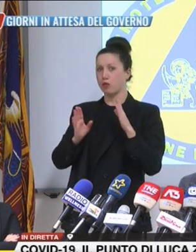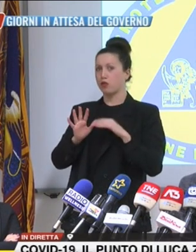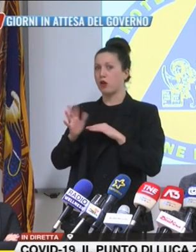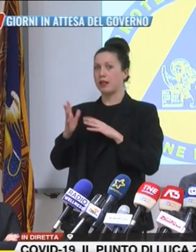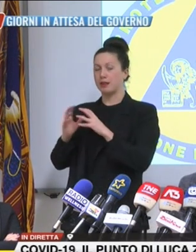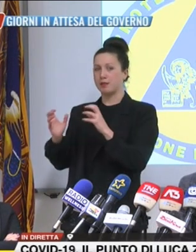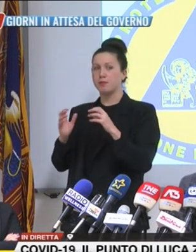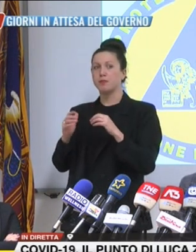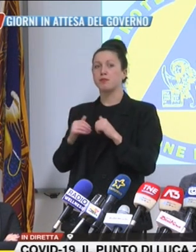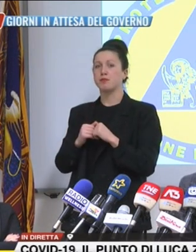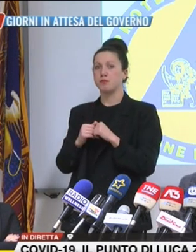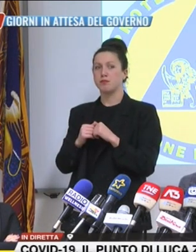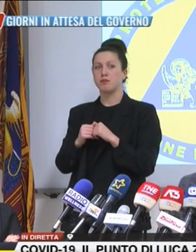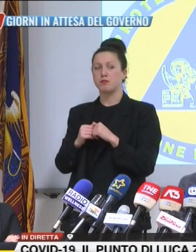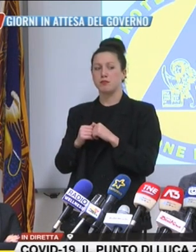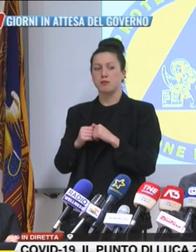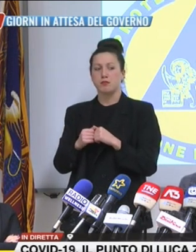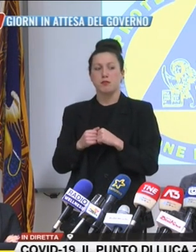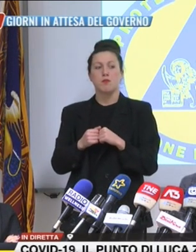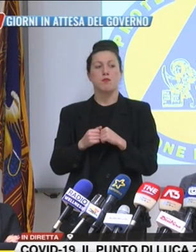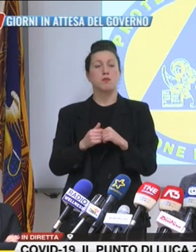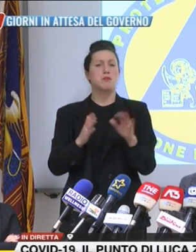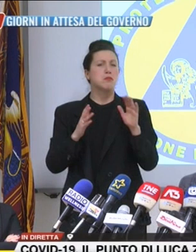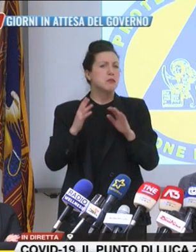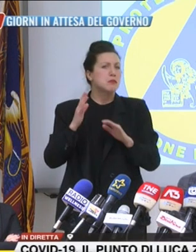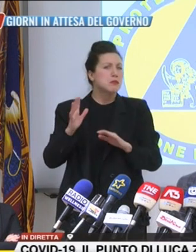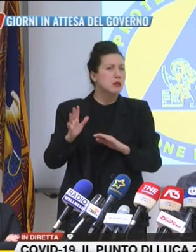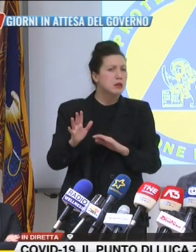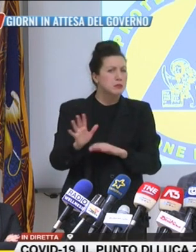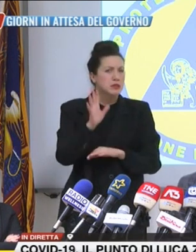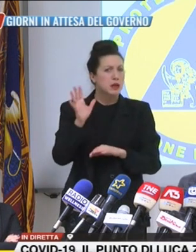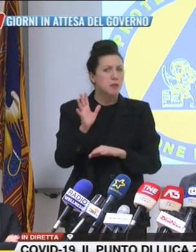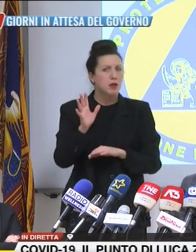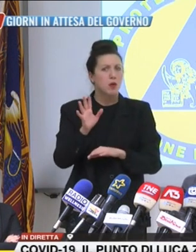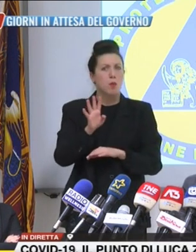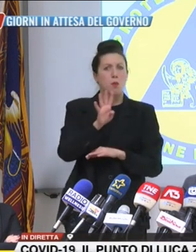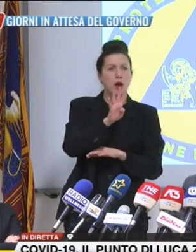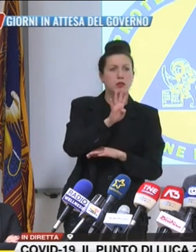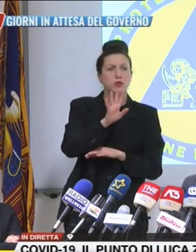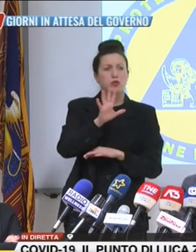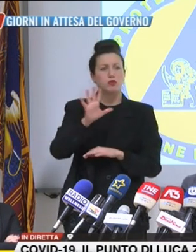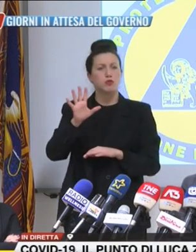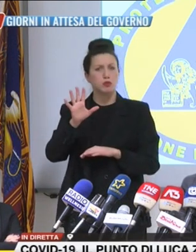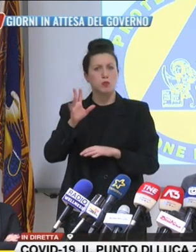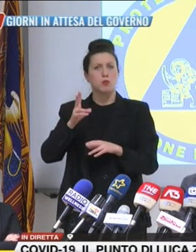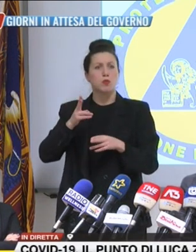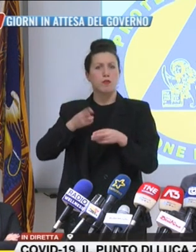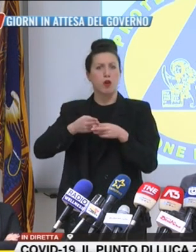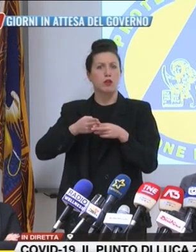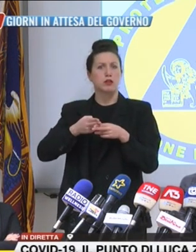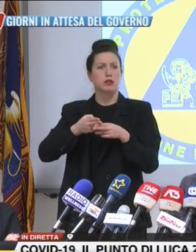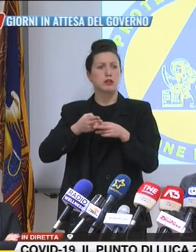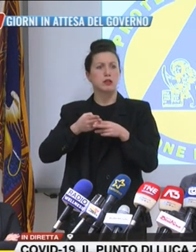L'ordine di grandezza. Beh, se non ricordo male, mi diceva Flor che forse era anche 4-5 volte.